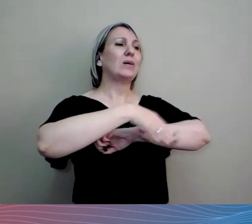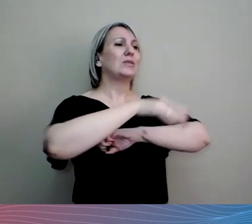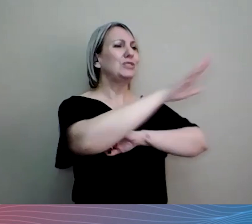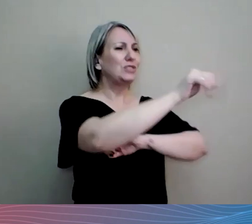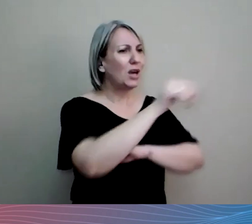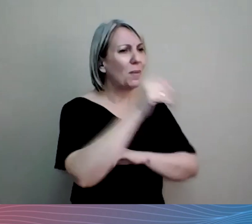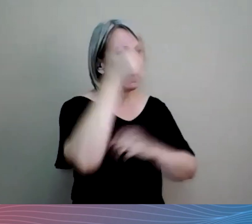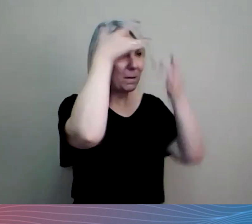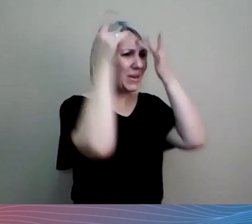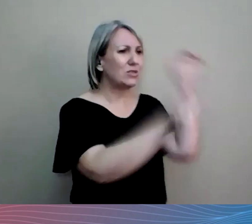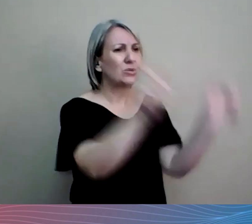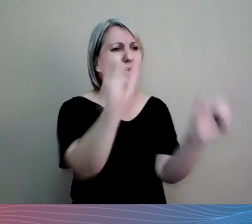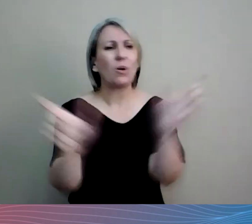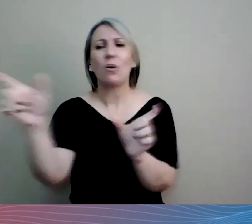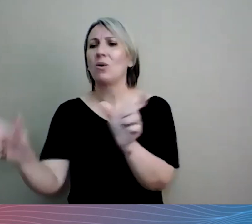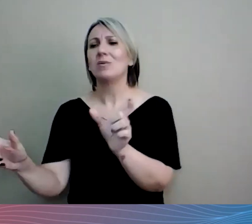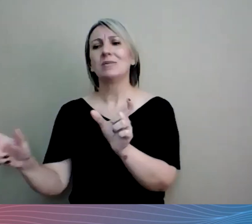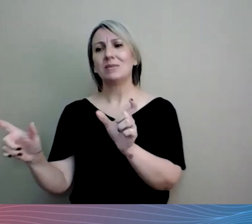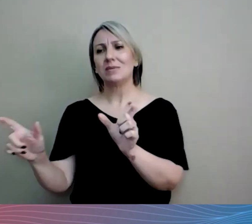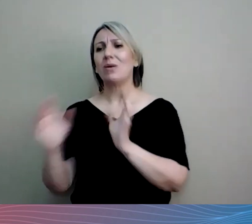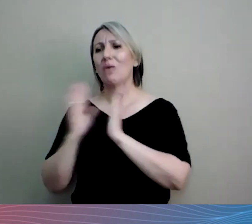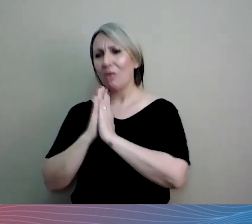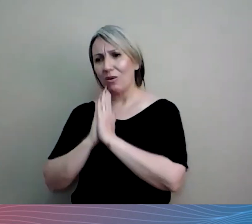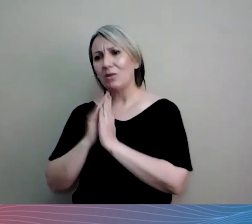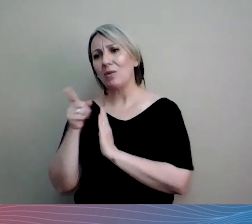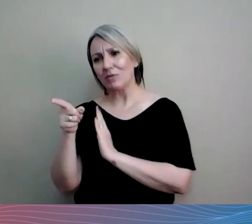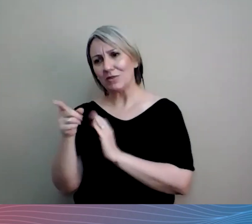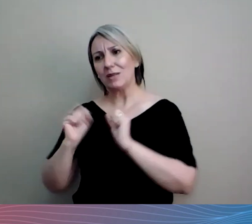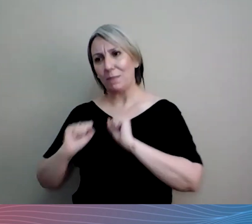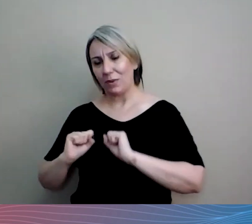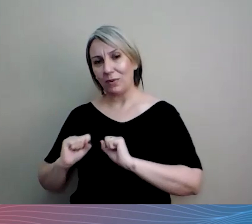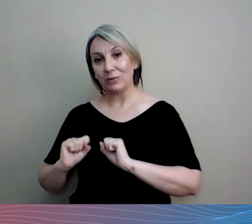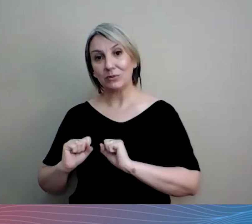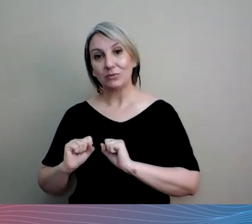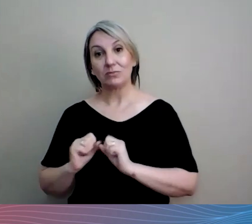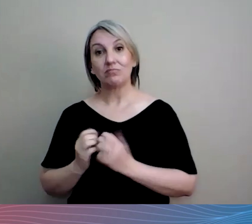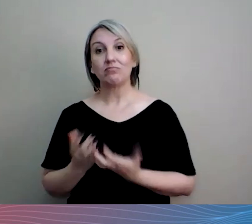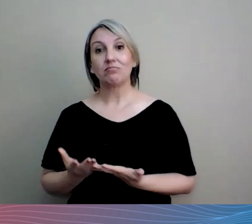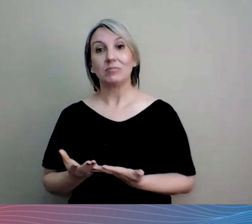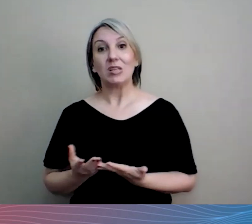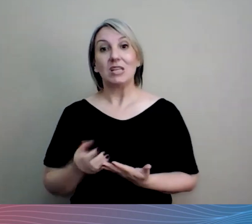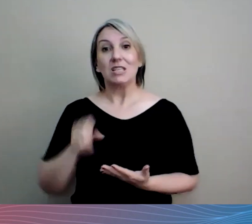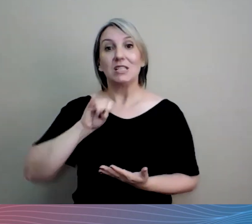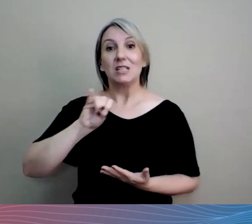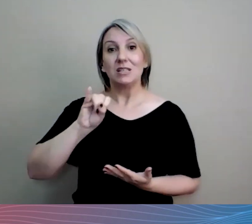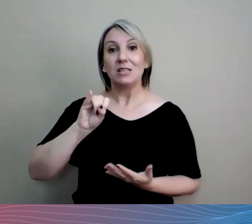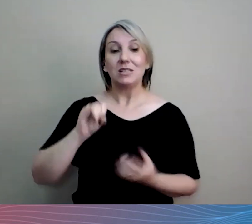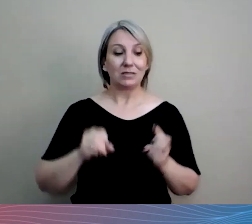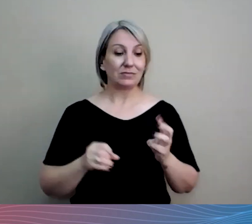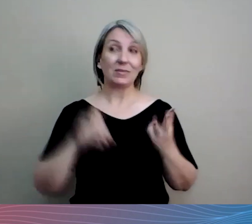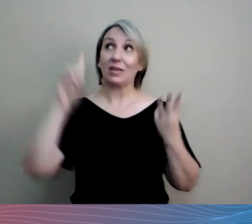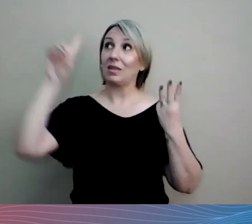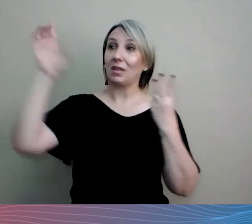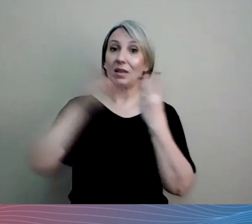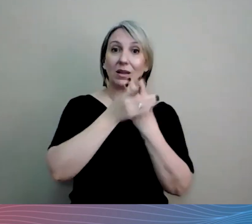está fazendo. Irmãos, se Deus não fosse triuno, não teria, irmãos, como trazer a água que